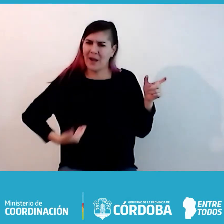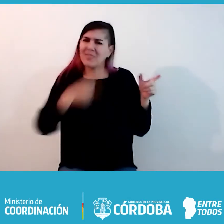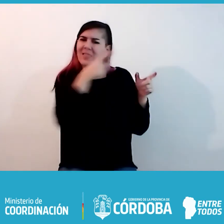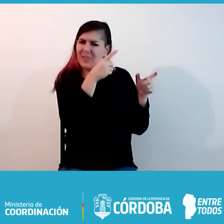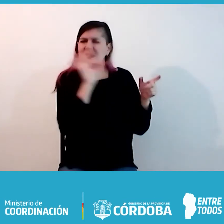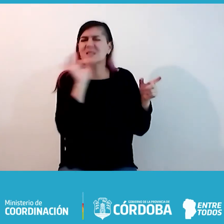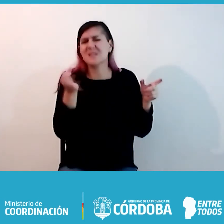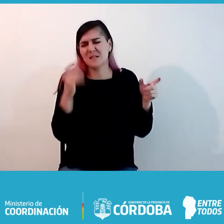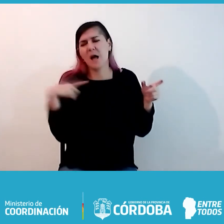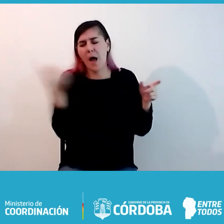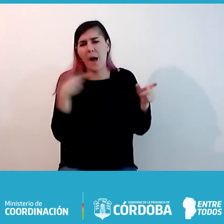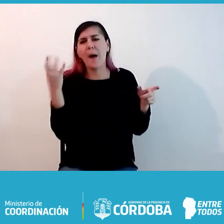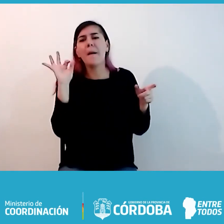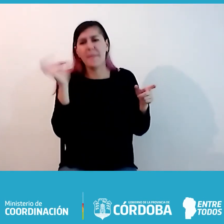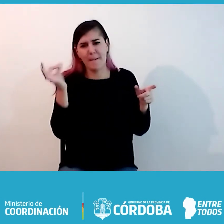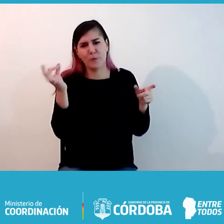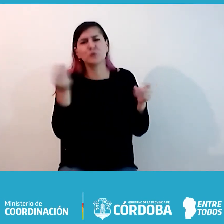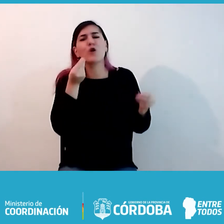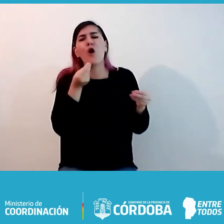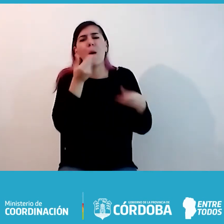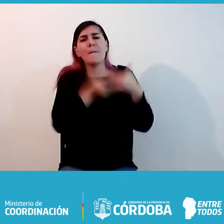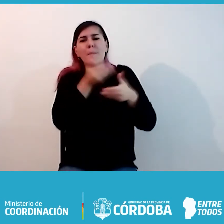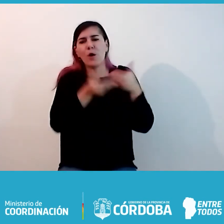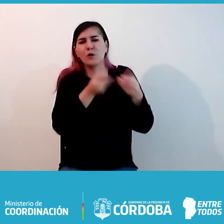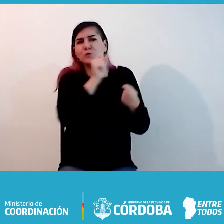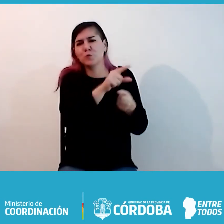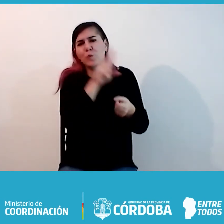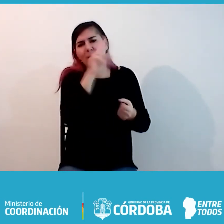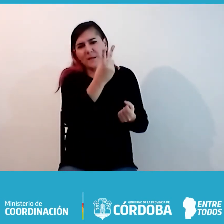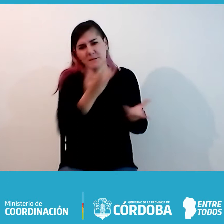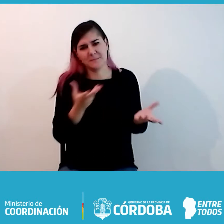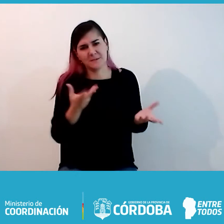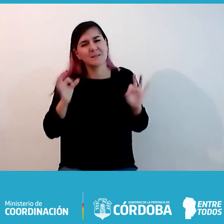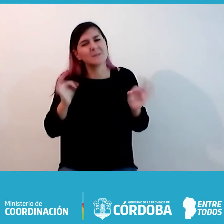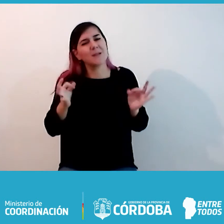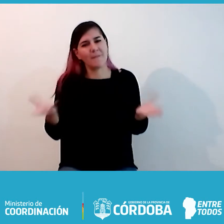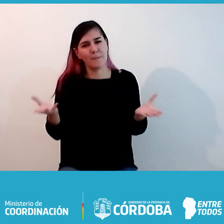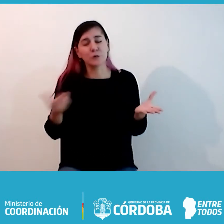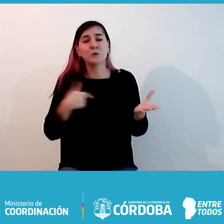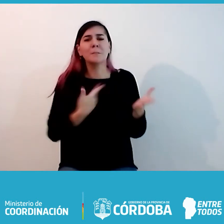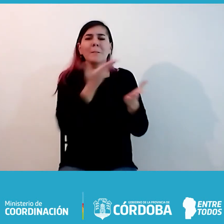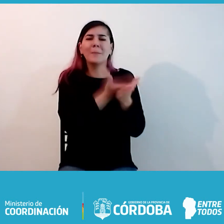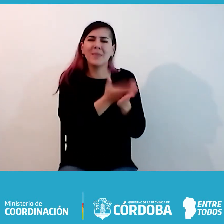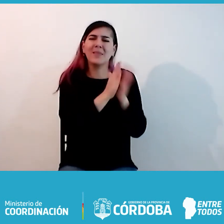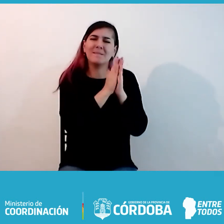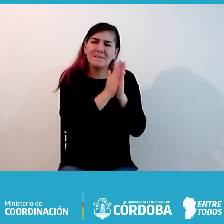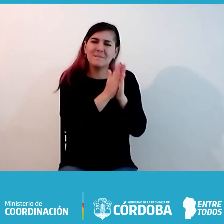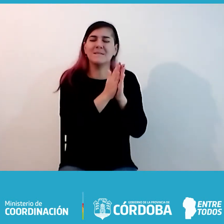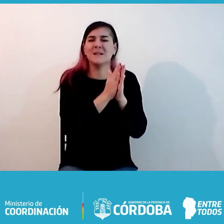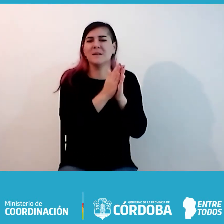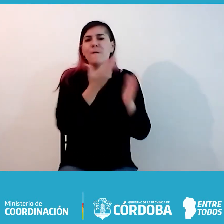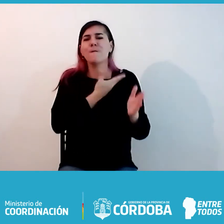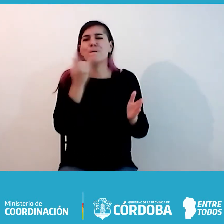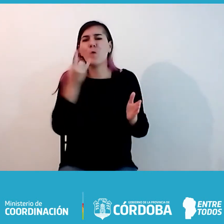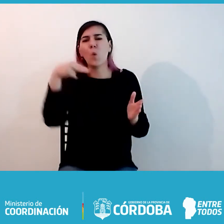sabemos, dice, cómo se dio su fallecimiento. Pide equipación adecuada del FUNES,